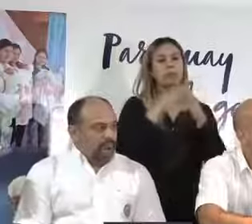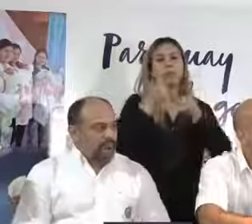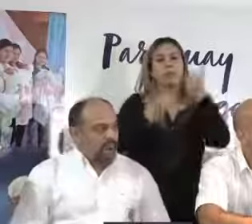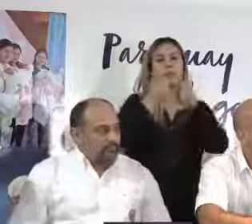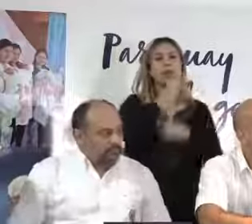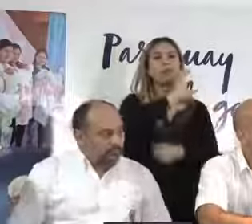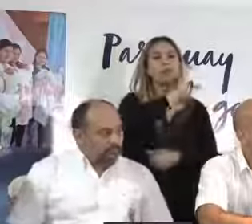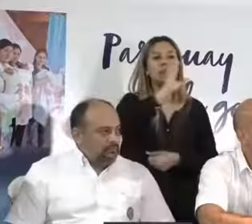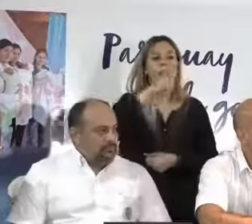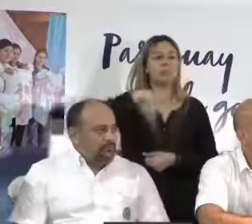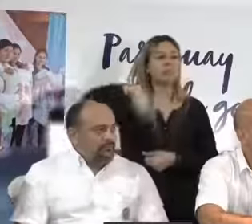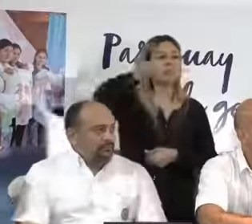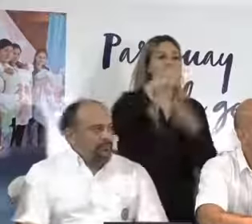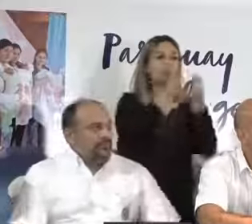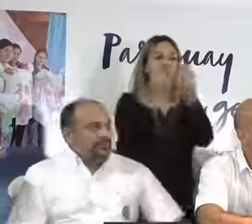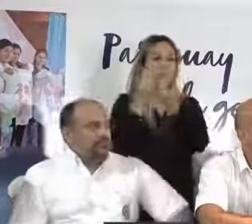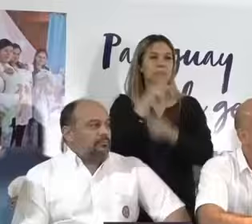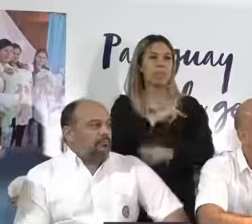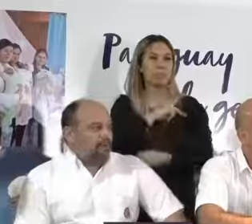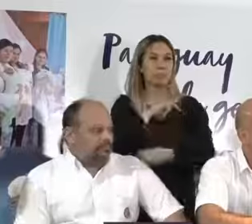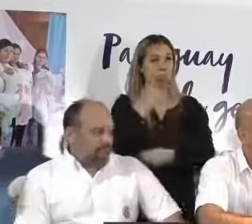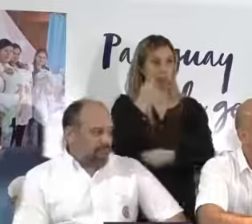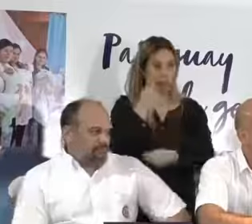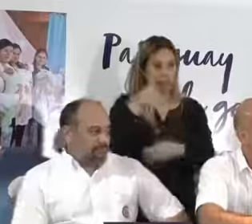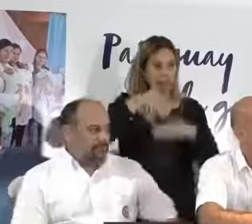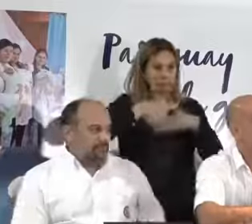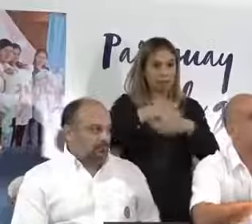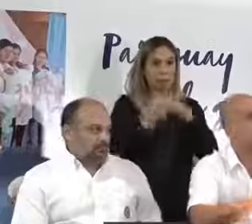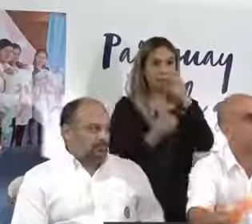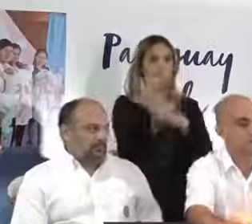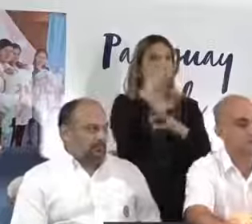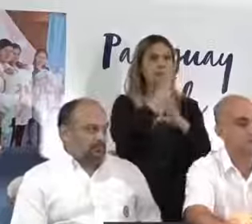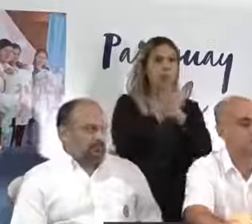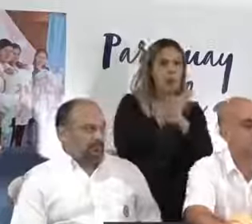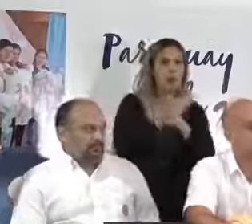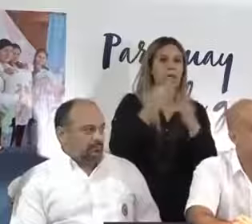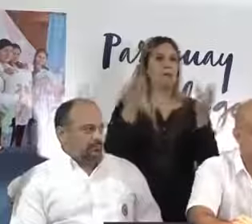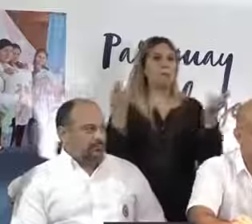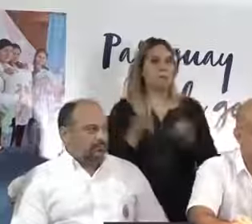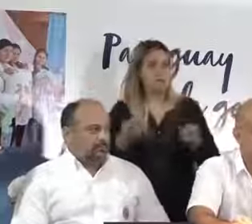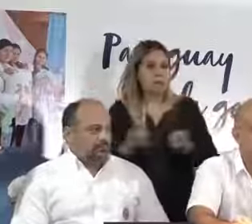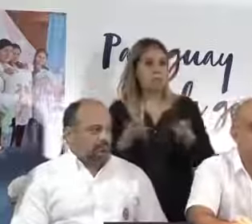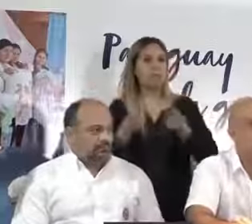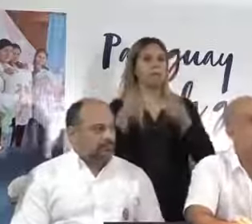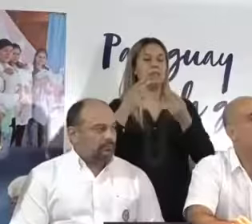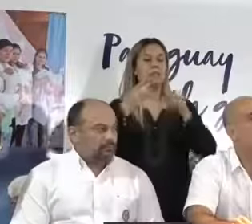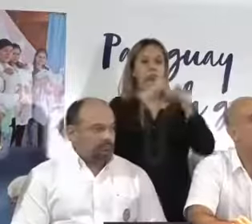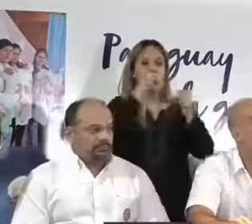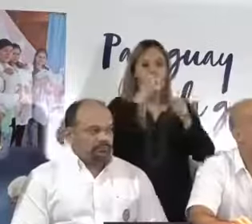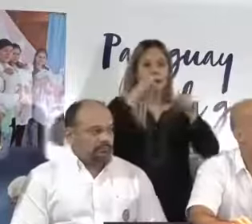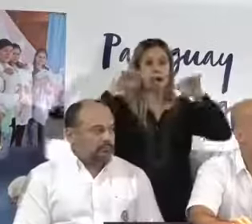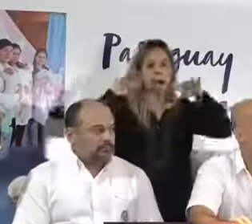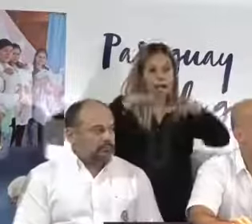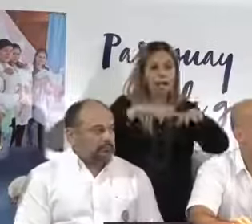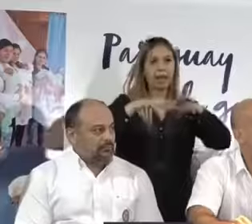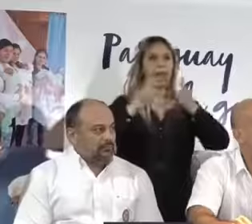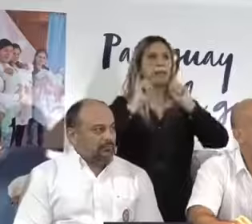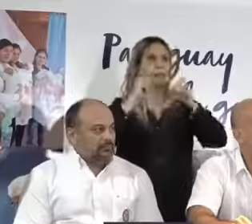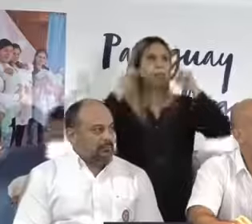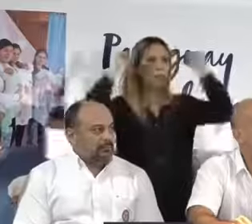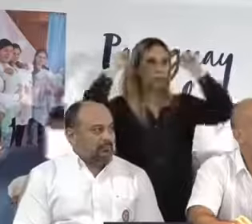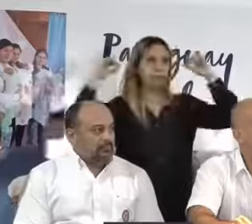que estamos en etapa de clases, también en la aglomeración de personas en los partidos, encuentros deportivos, conciertos? También hay muchos equipos que